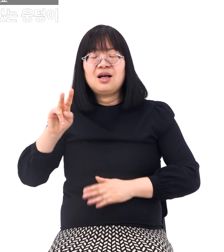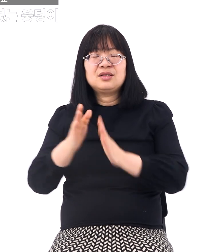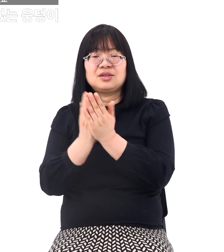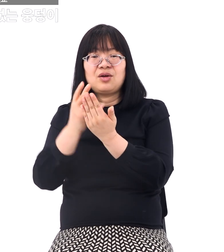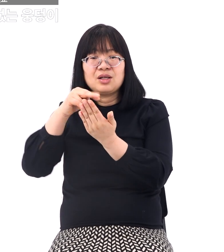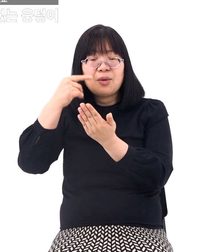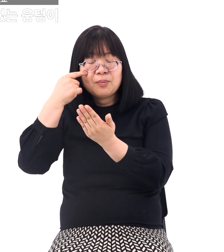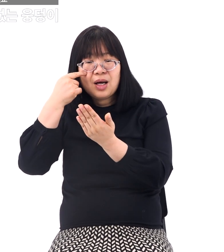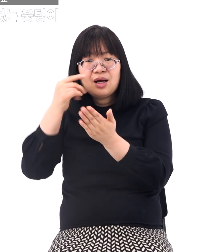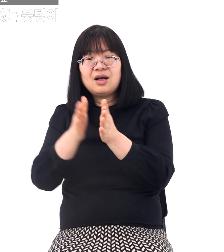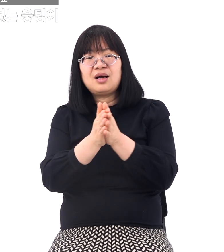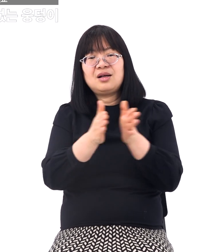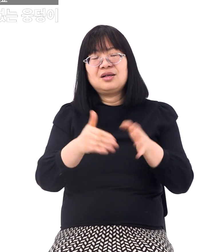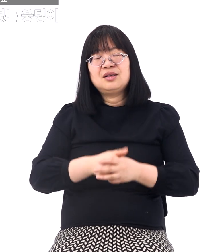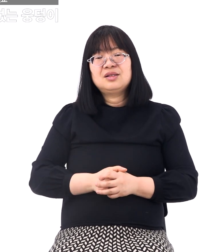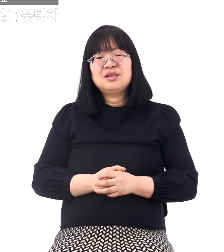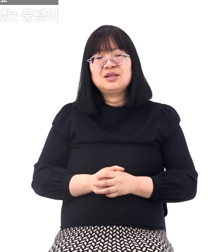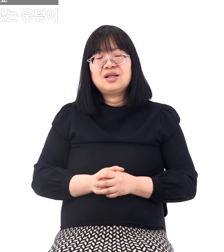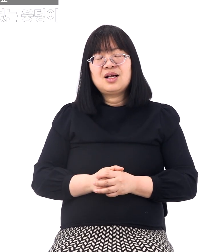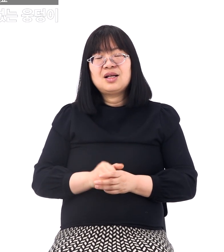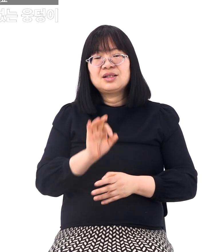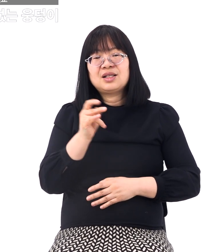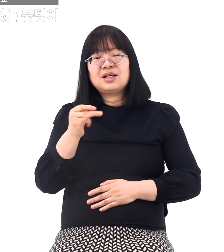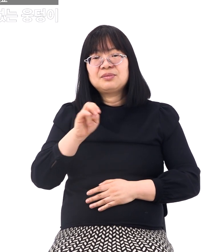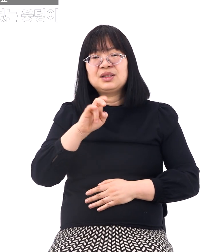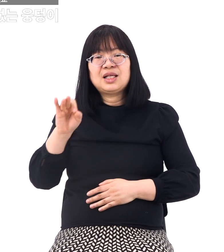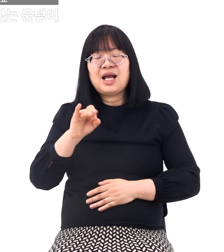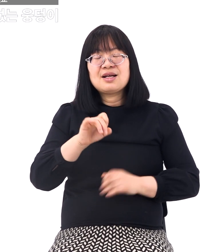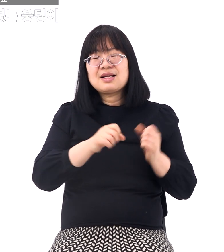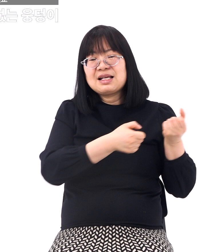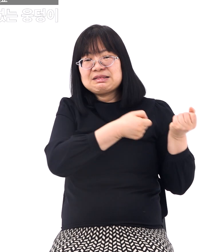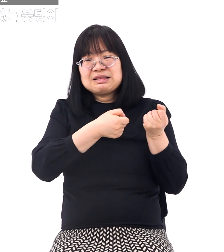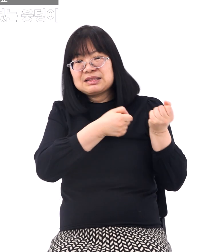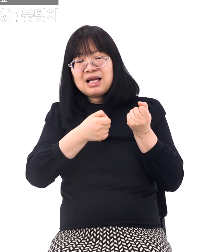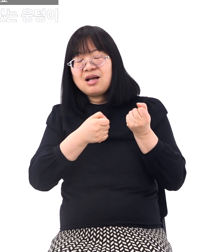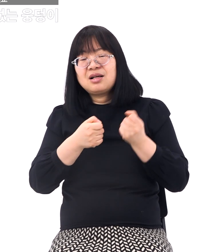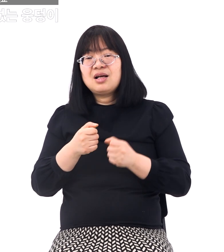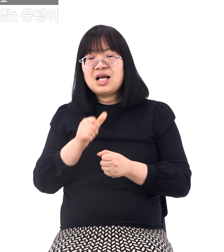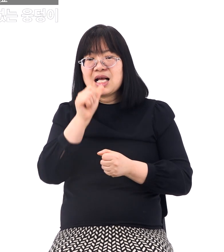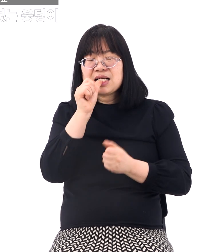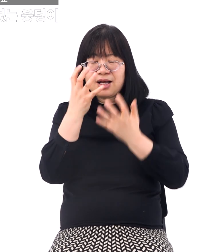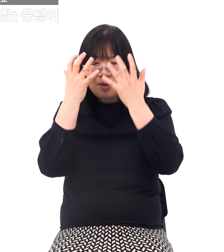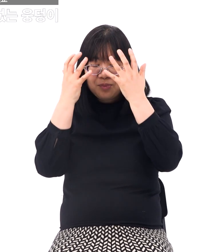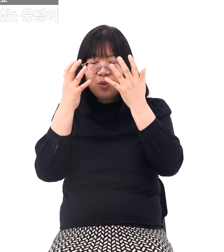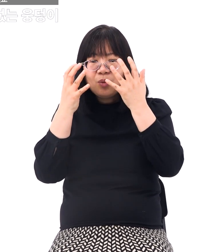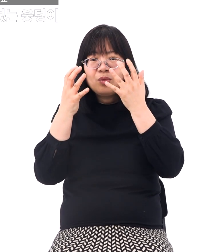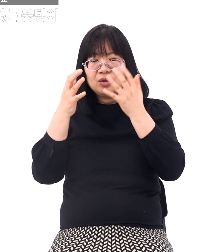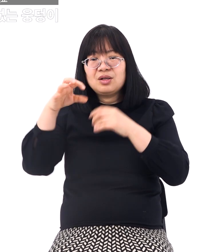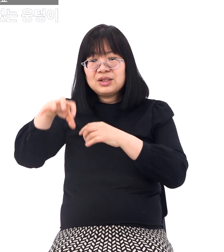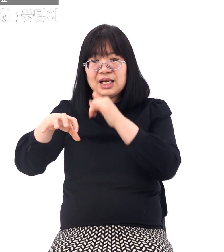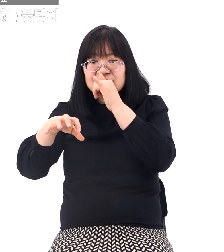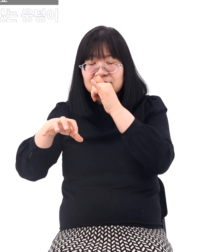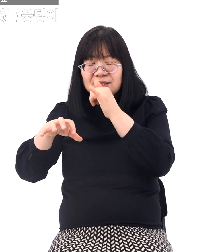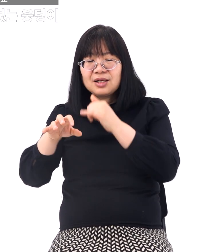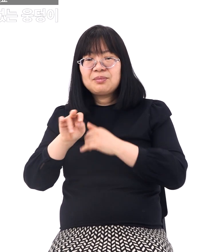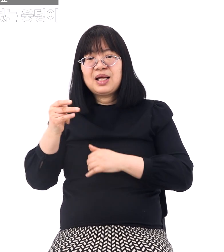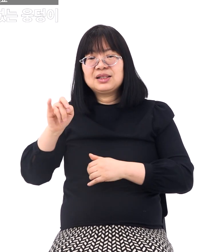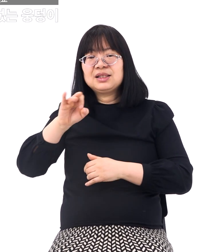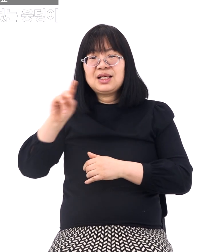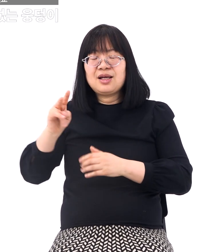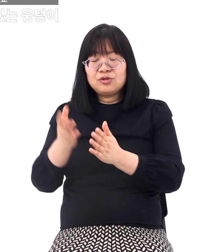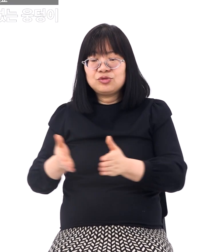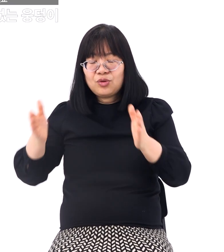띄워주실까요? 시작. 그들이 예레미야를 끌어다가 감옥 뜰에 있는 왕의 아들 말기야의 구덩이에 던져 넣을